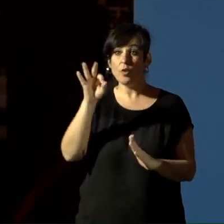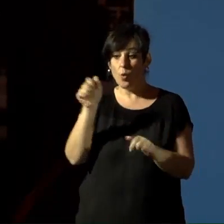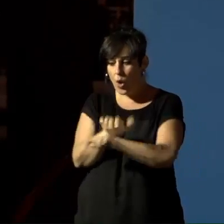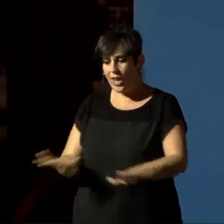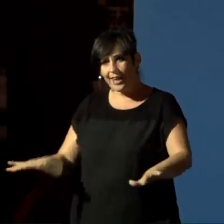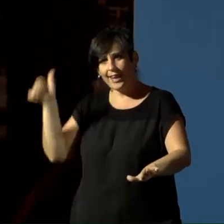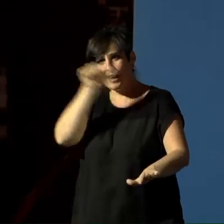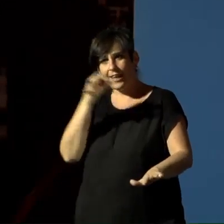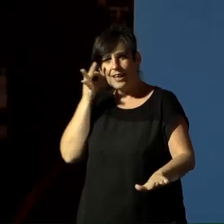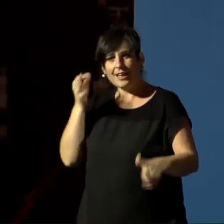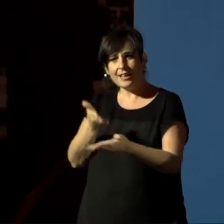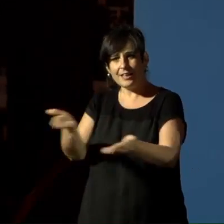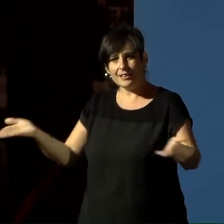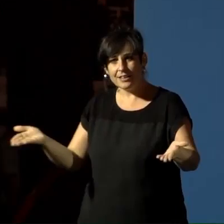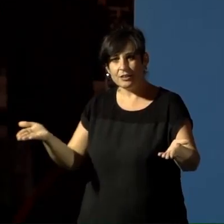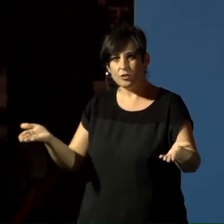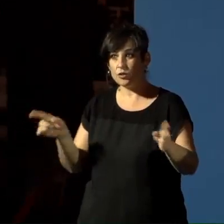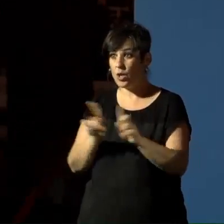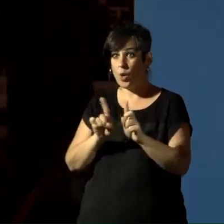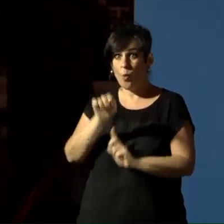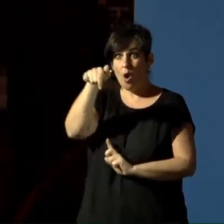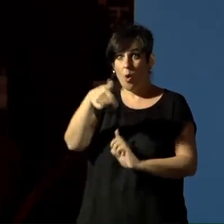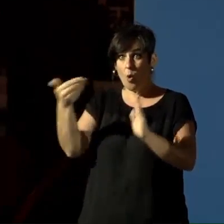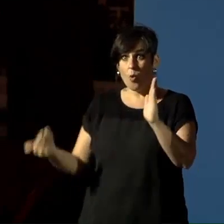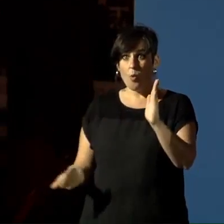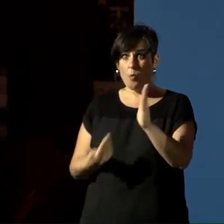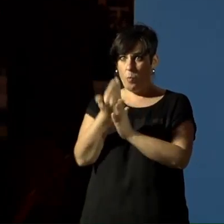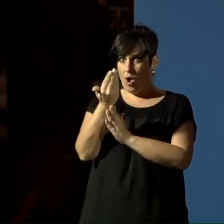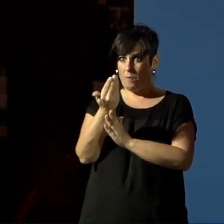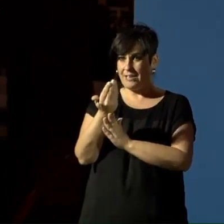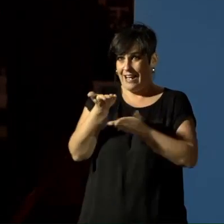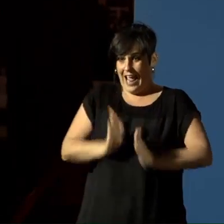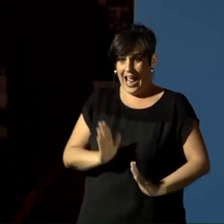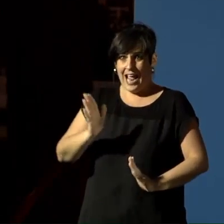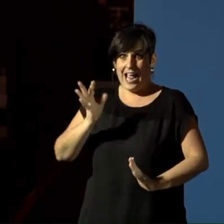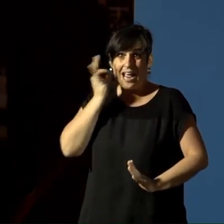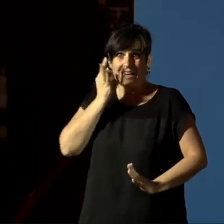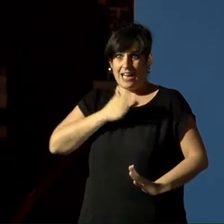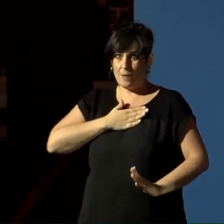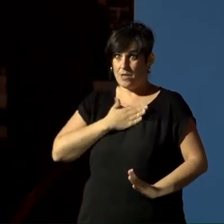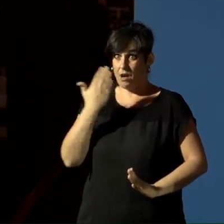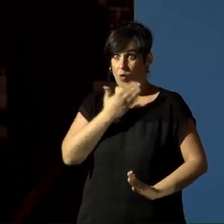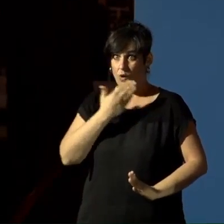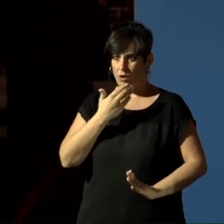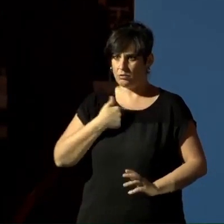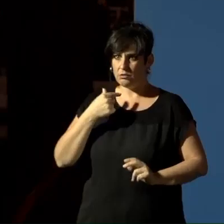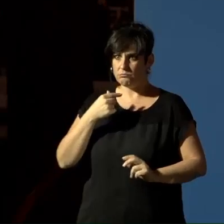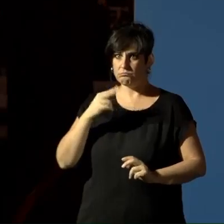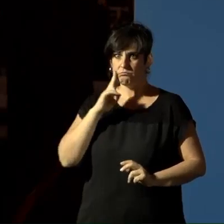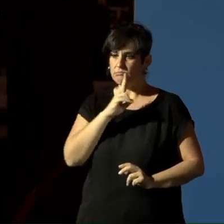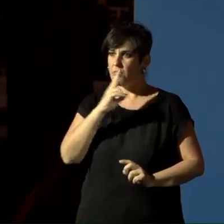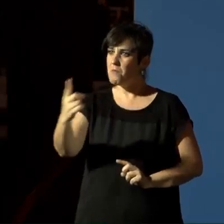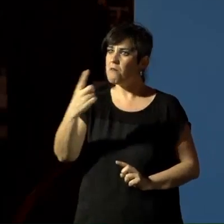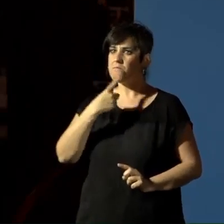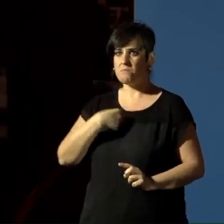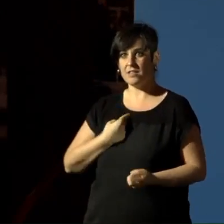e nenas como as que hoxe tiven que ver no colexio da miña Carmela, na que unha nai me decía: menos mal que